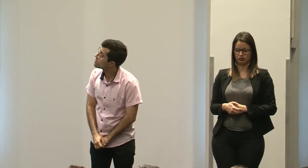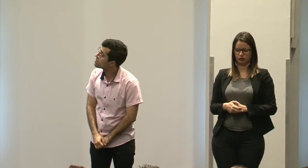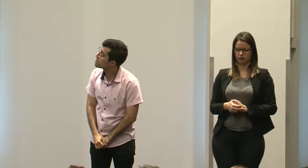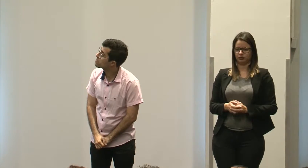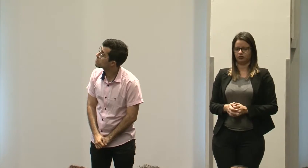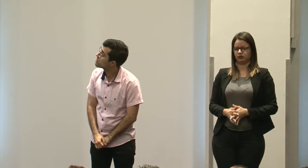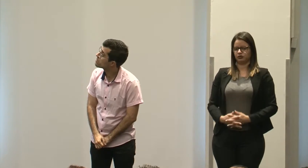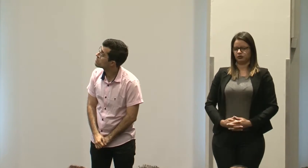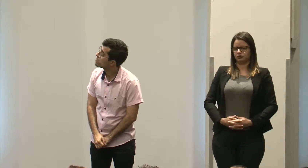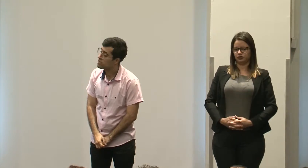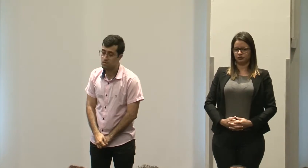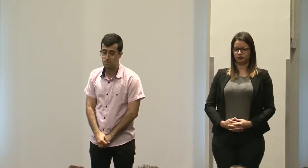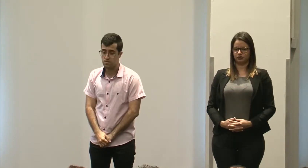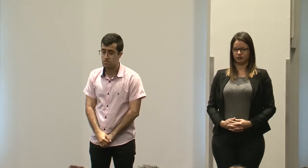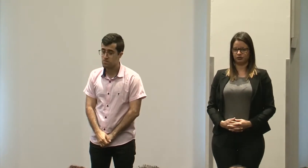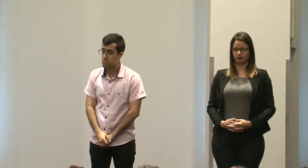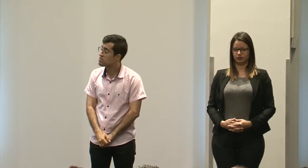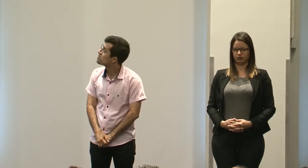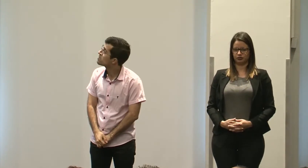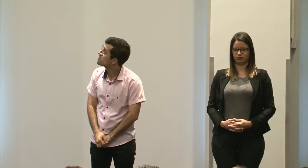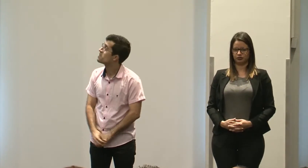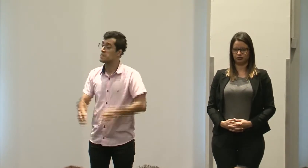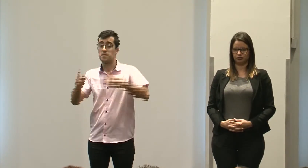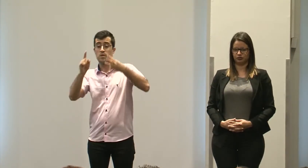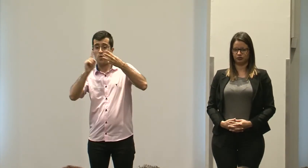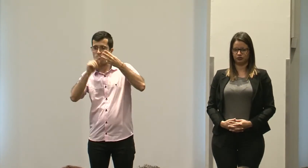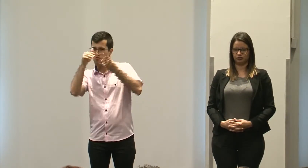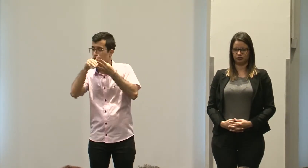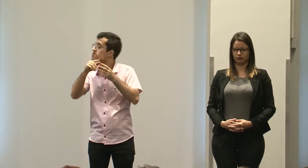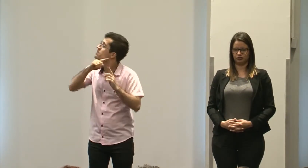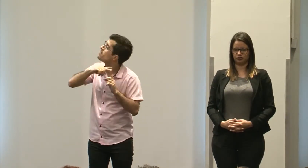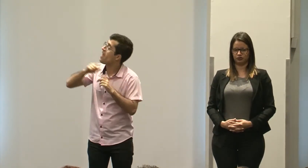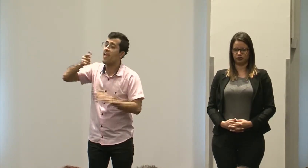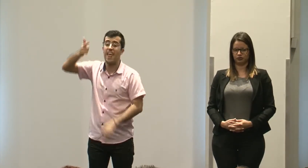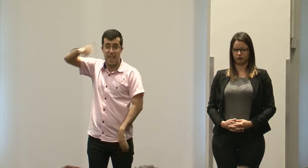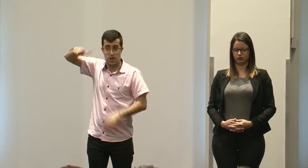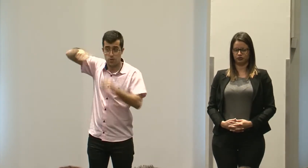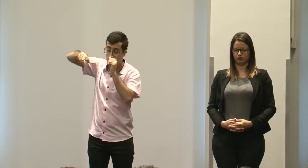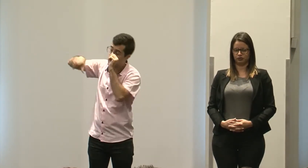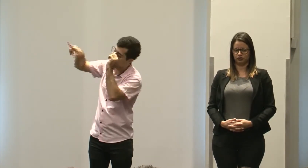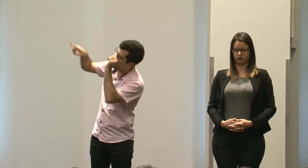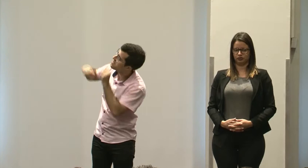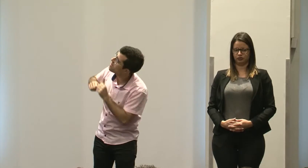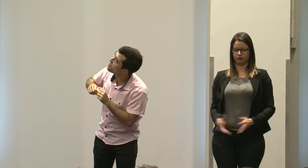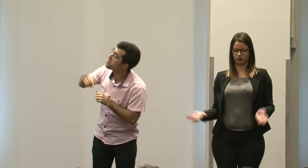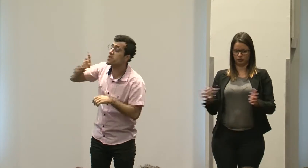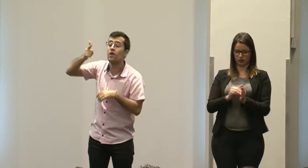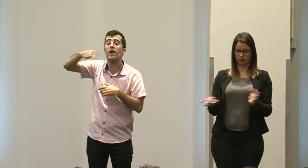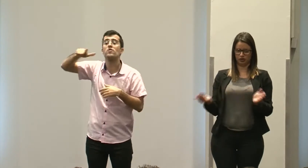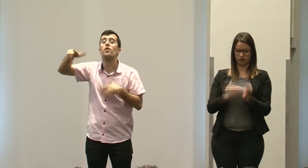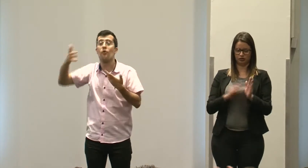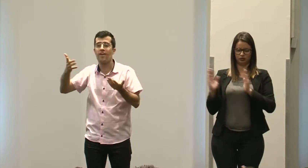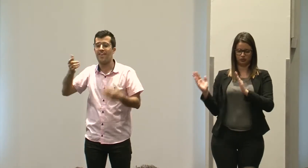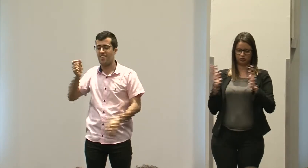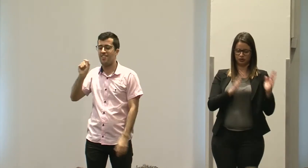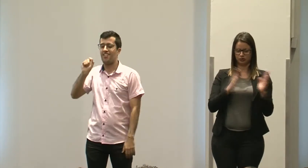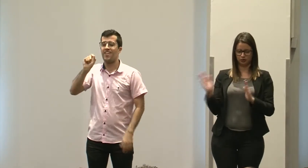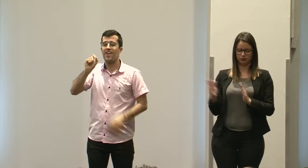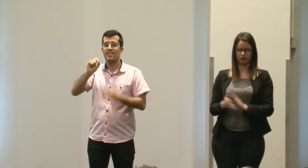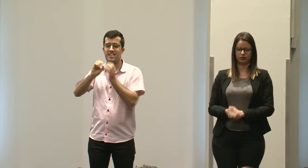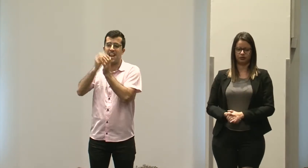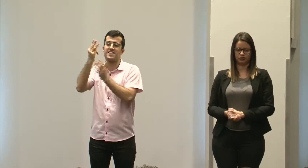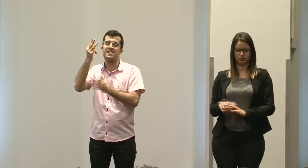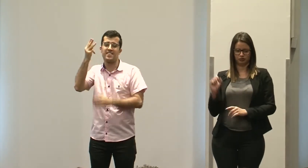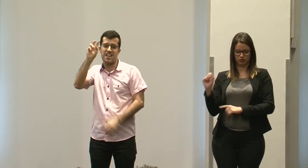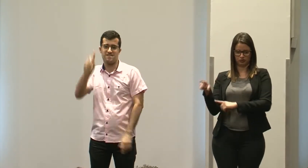Pode passar, por favor? A outra categoria de reduplicação, de reestruturação do sinal